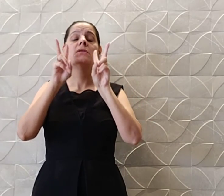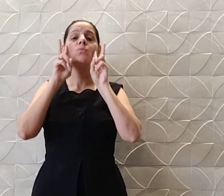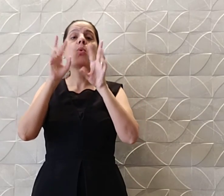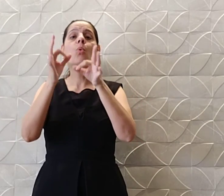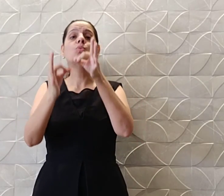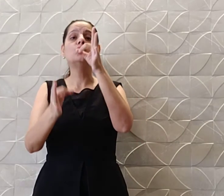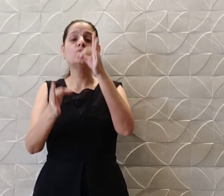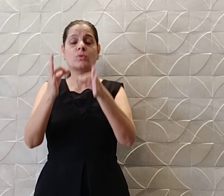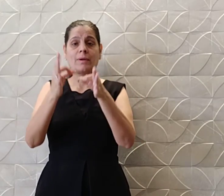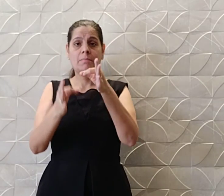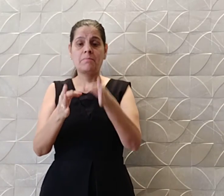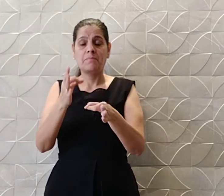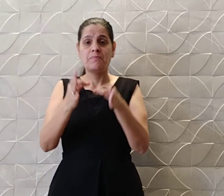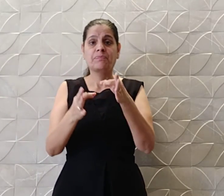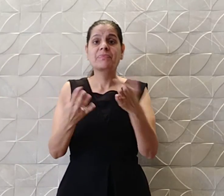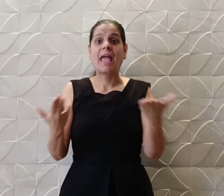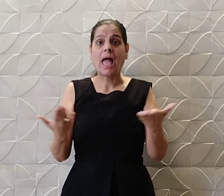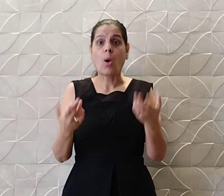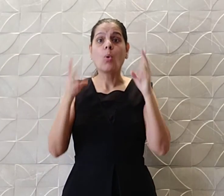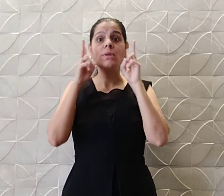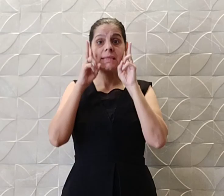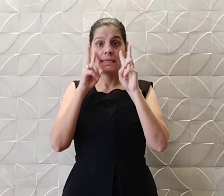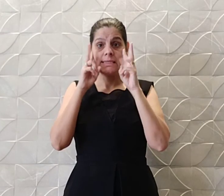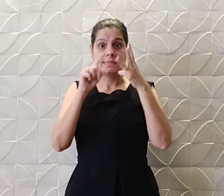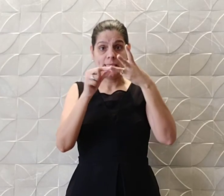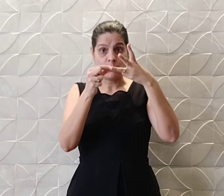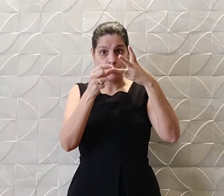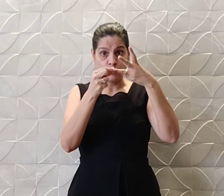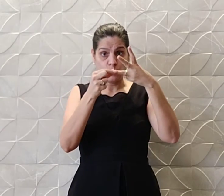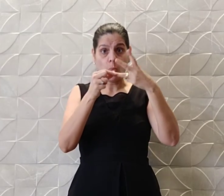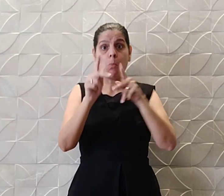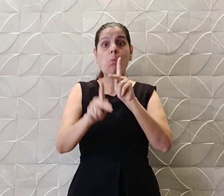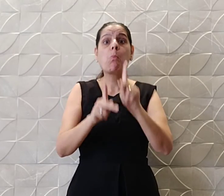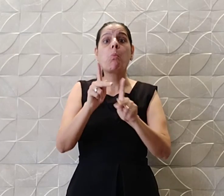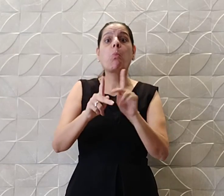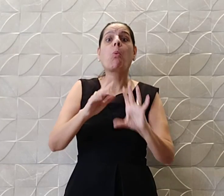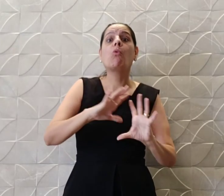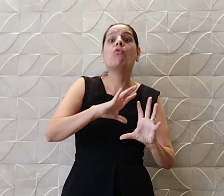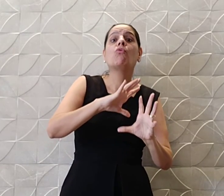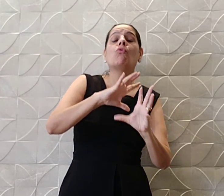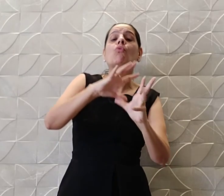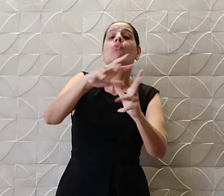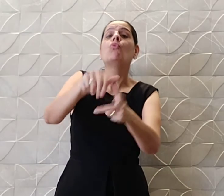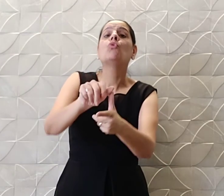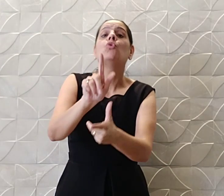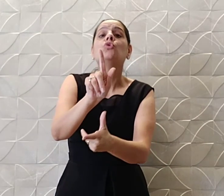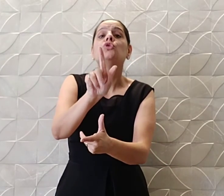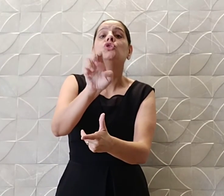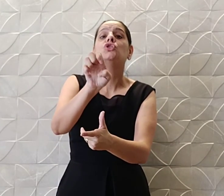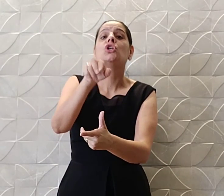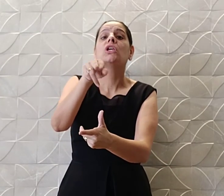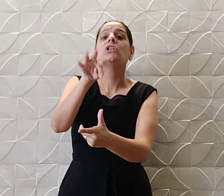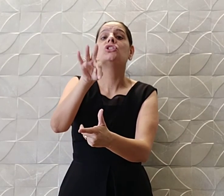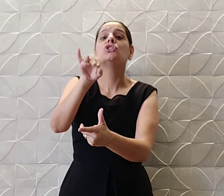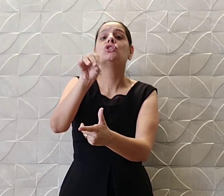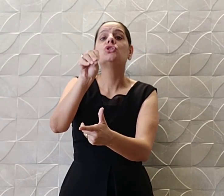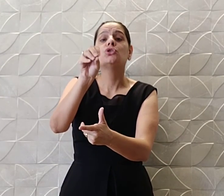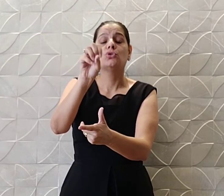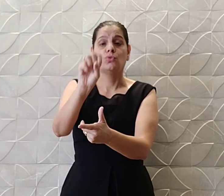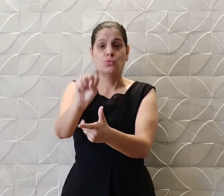Ele traz agora o testemunho dos gentios, ou seja, o tropeço dos judeus, não em só